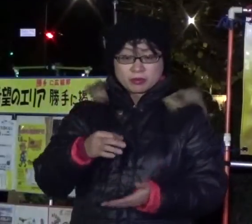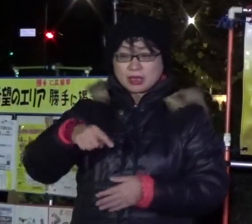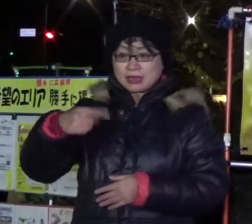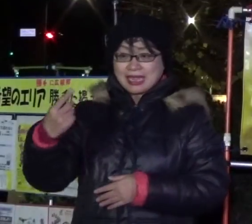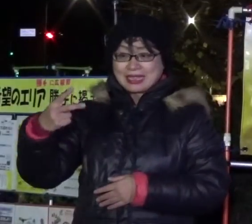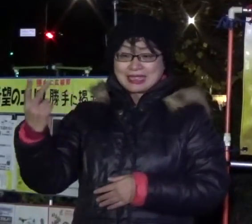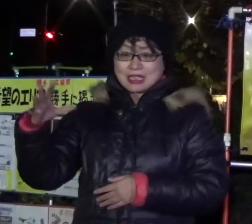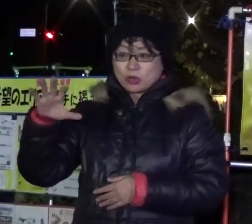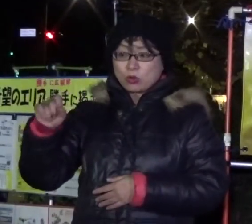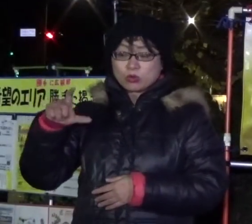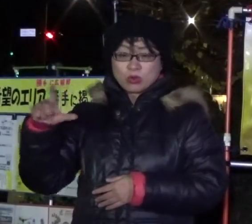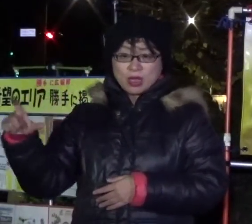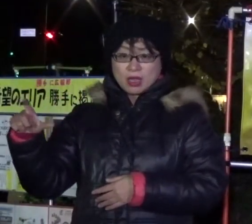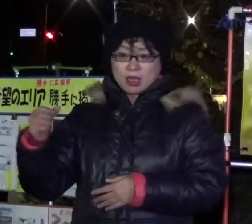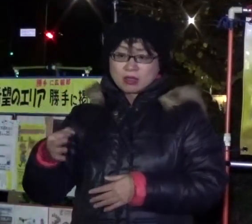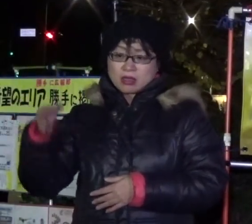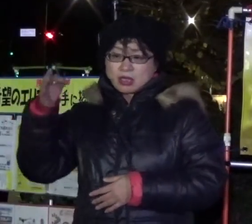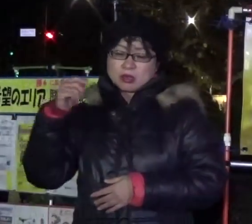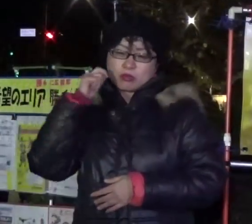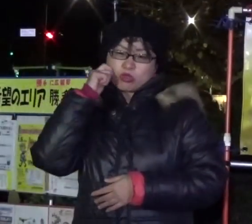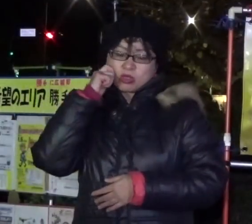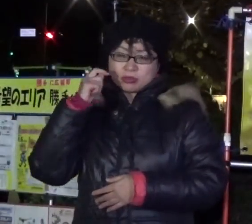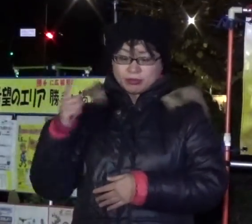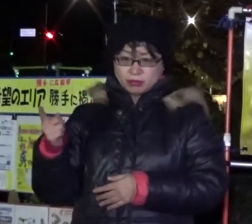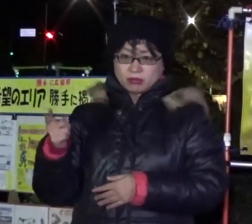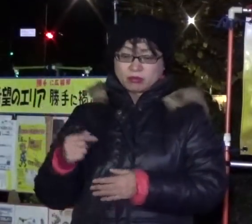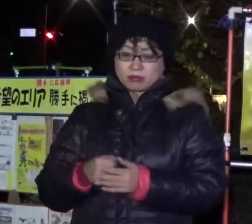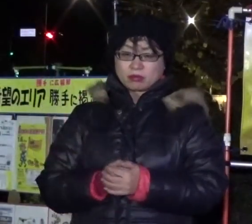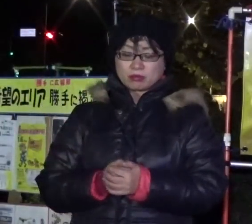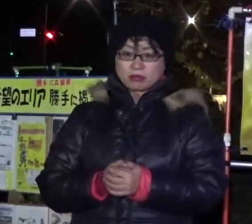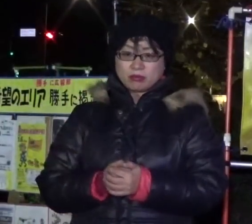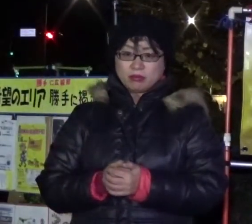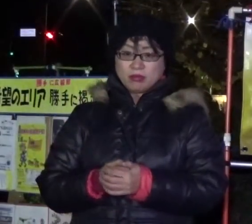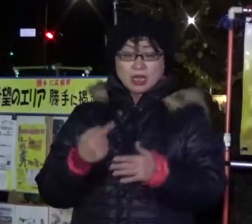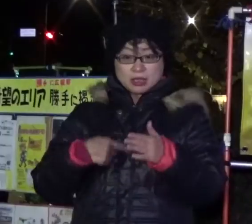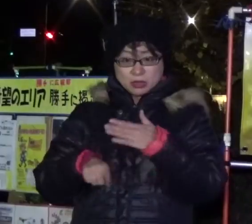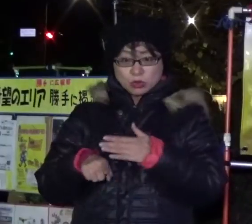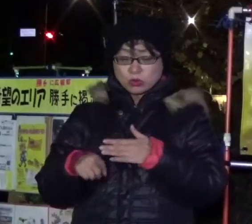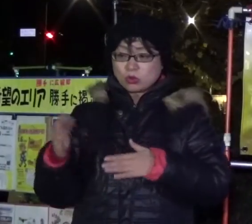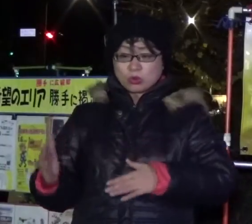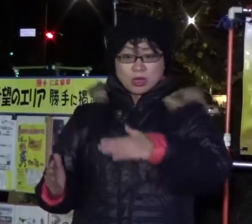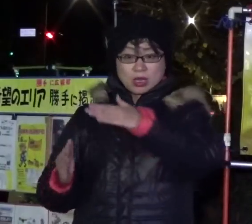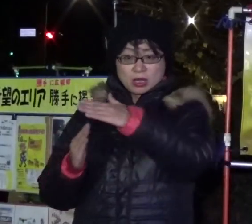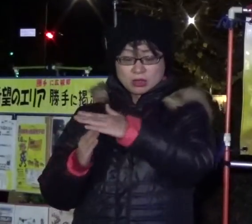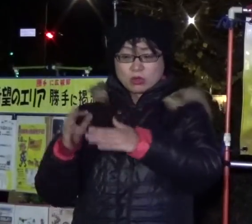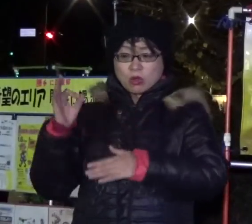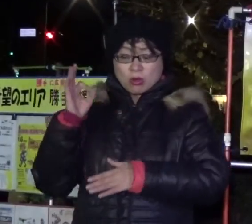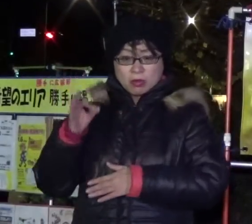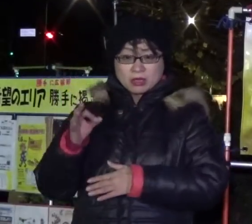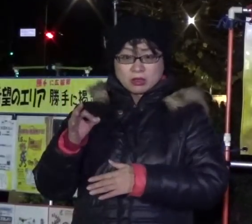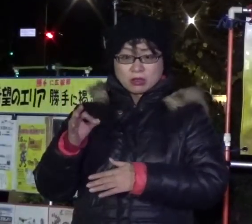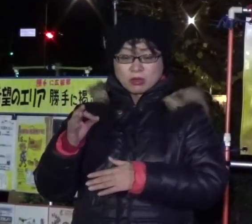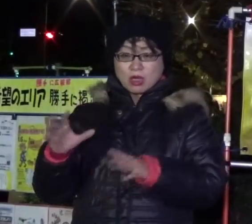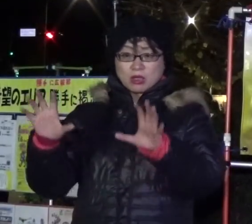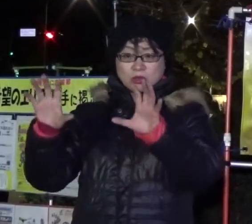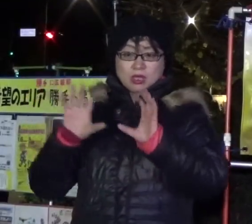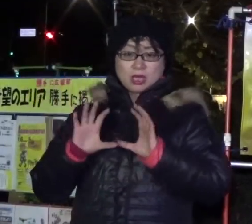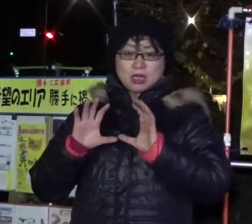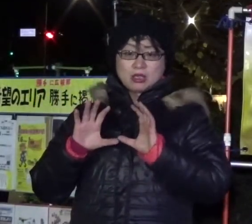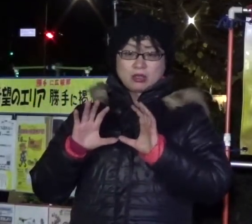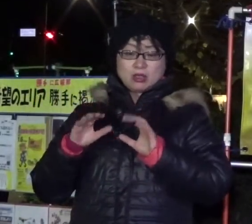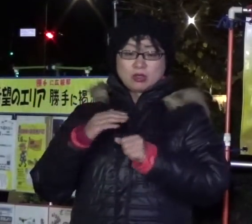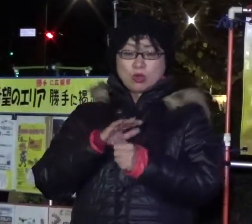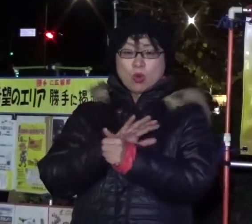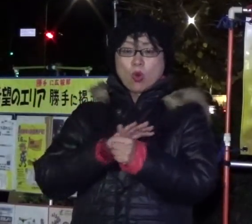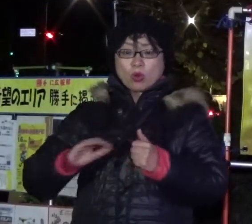円これ引き上げられなかった理由は、それ以上の賠償措置額を引き受けられる保険会社がこ